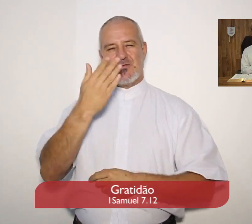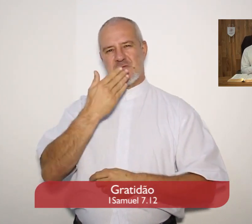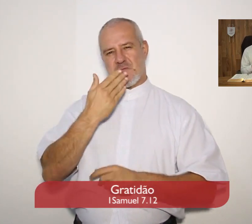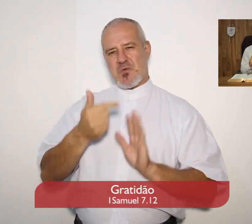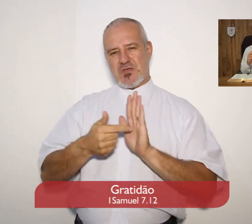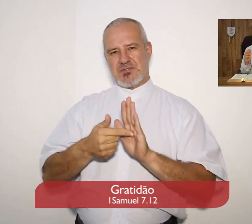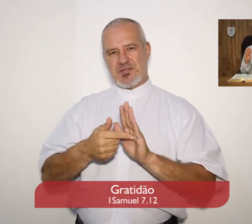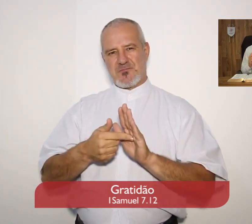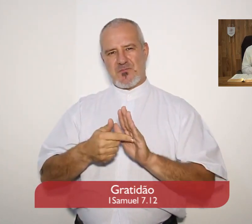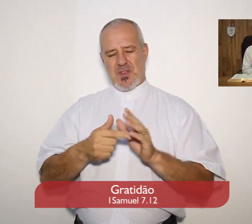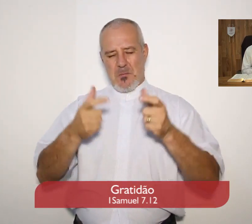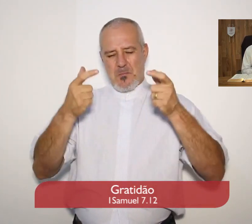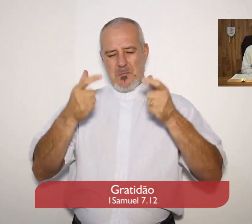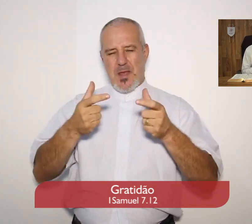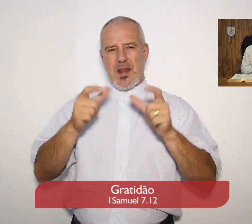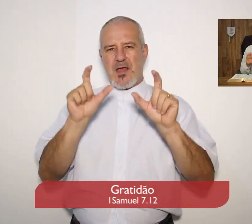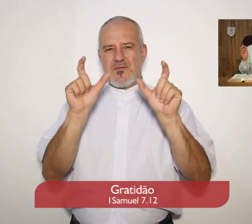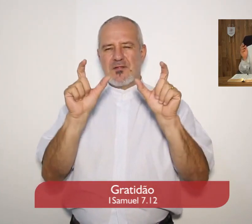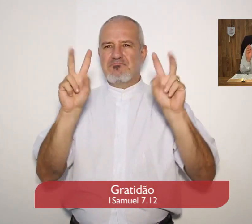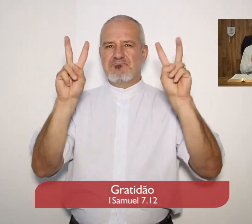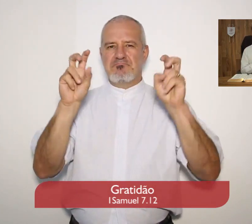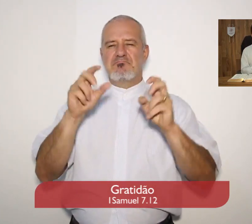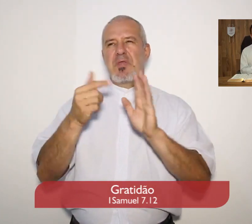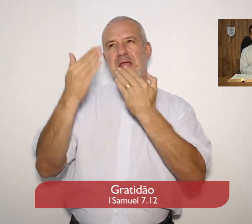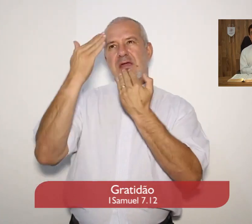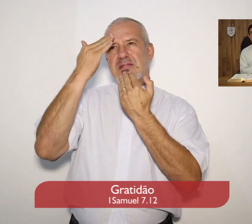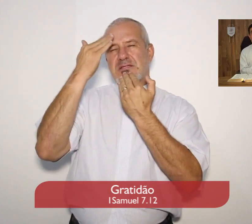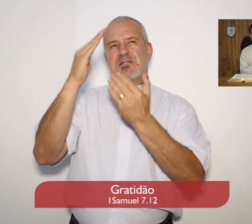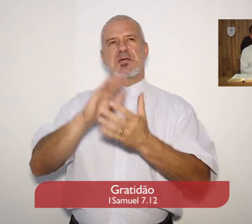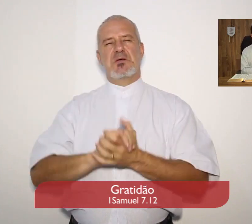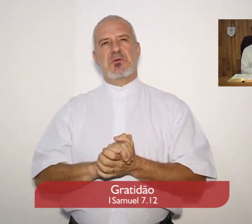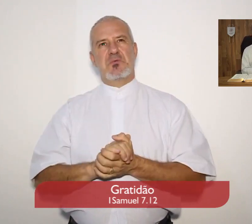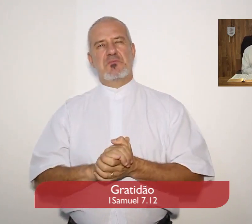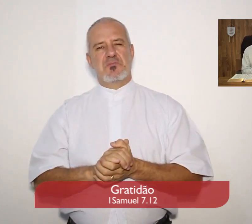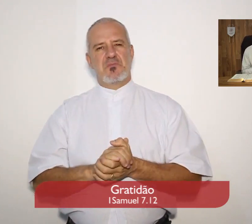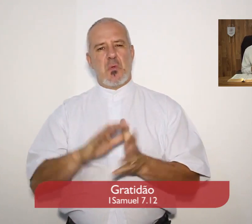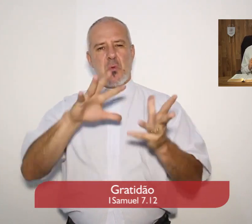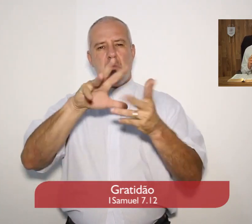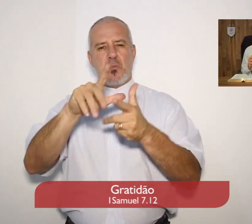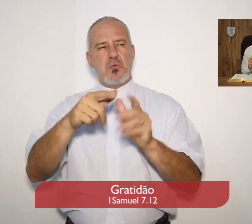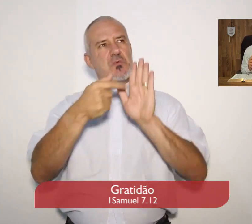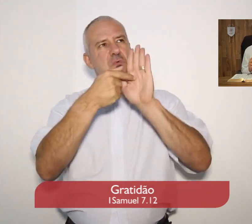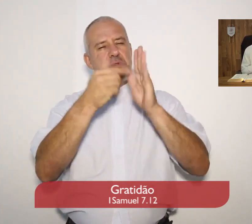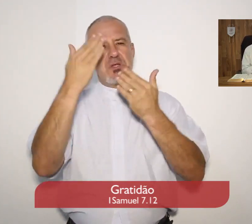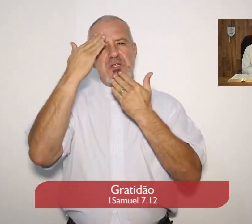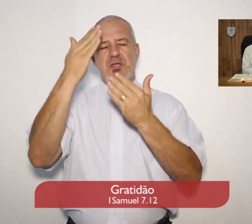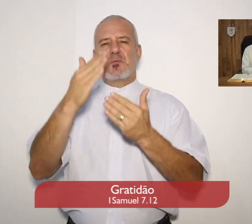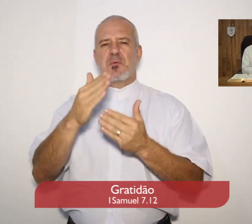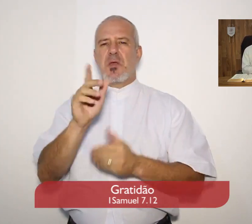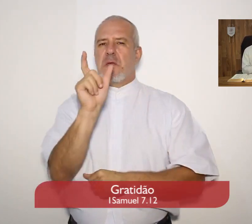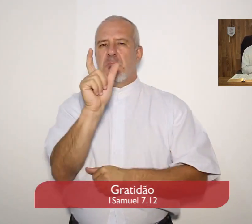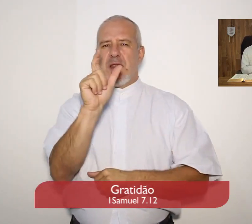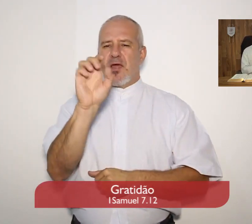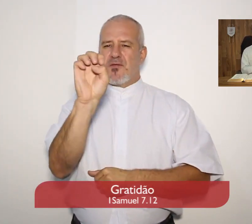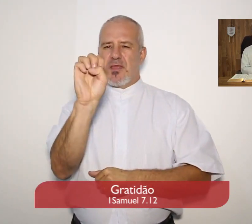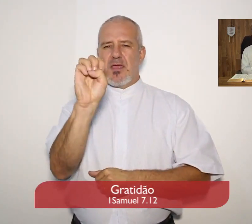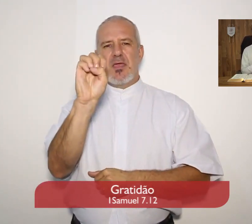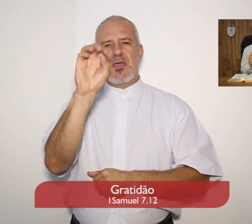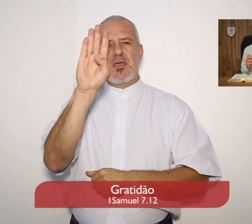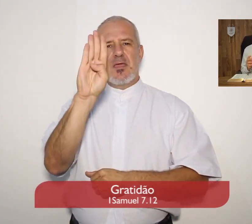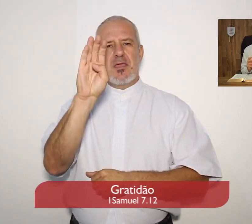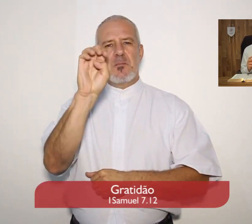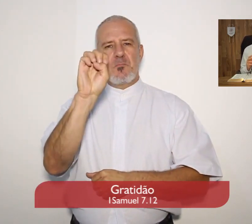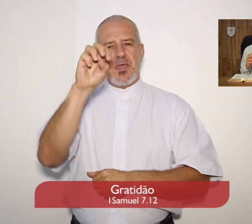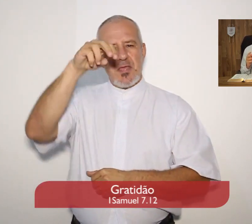expressão, que é tão evidenciada por todos os cristãos e cristãs ao redor do mundo, Ebenezer. Ora,